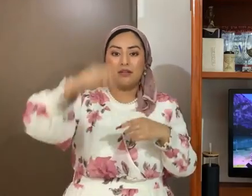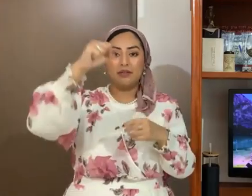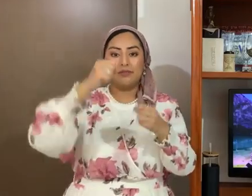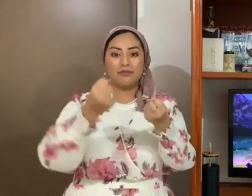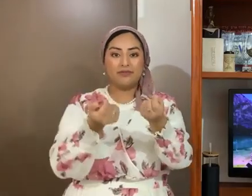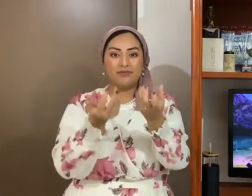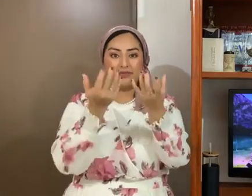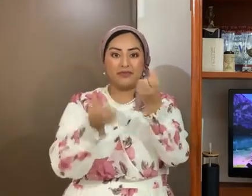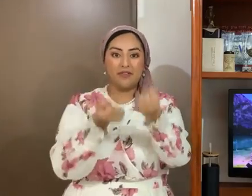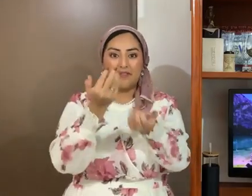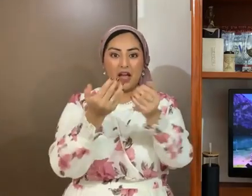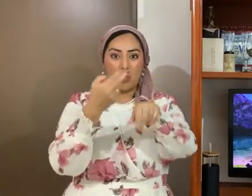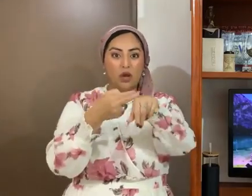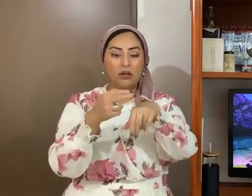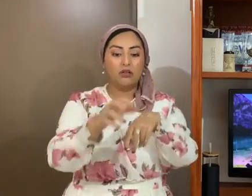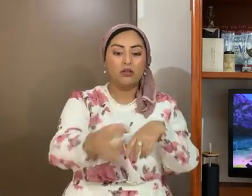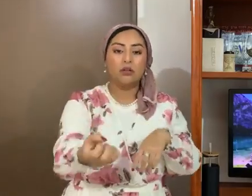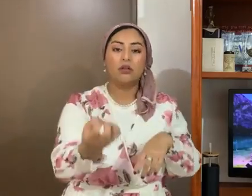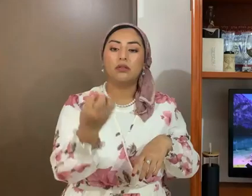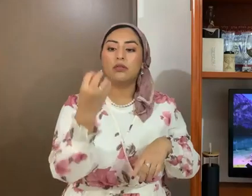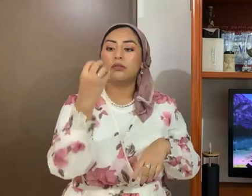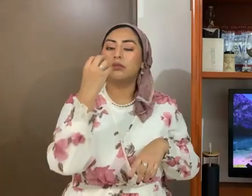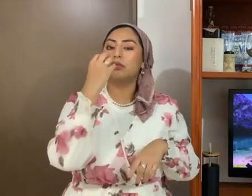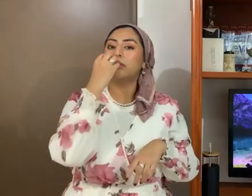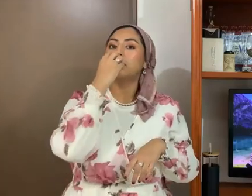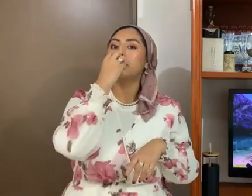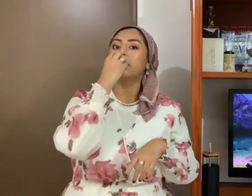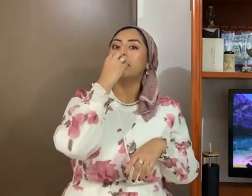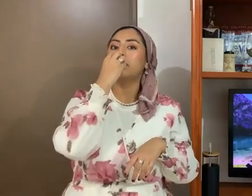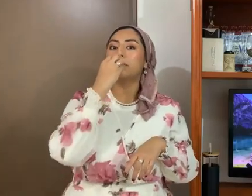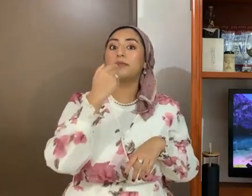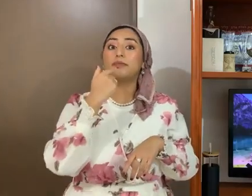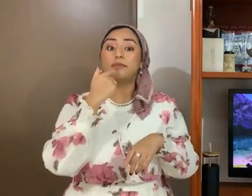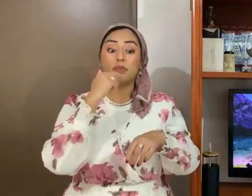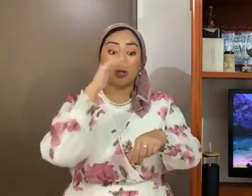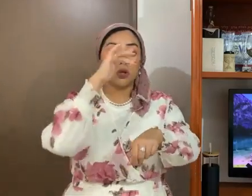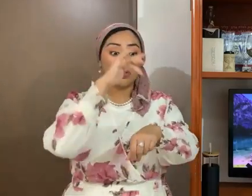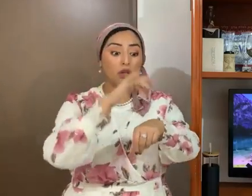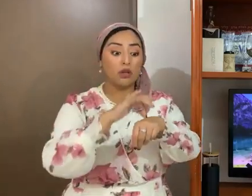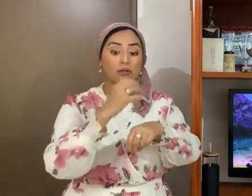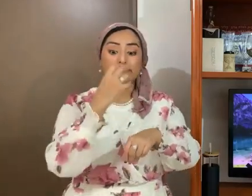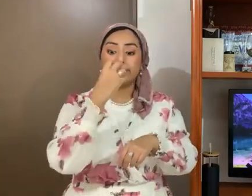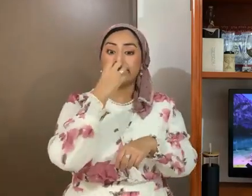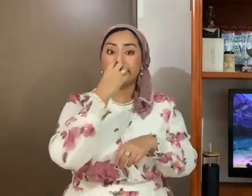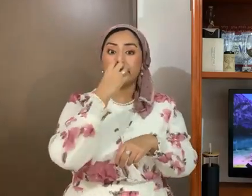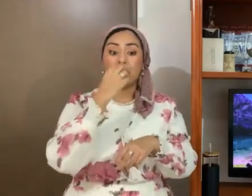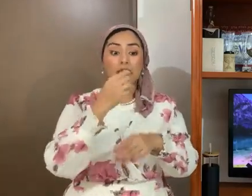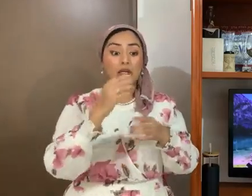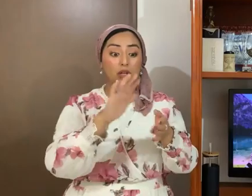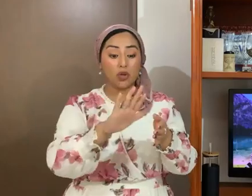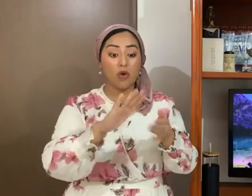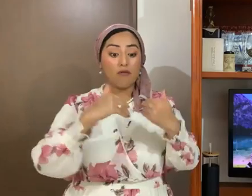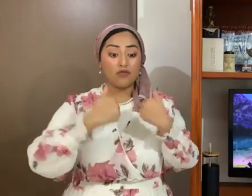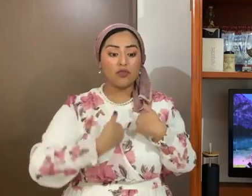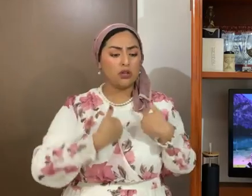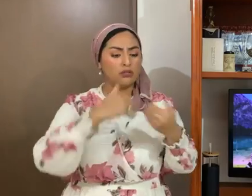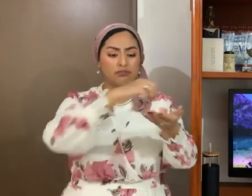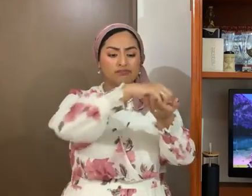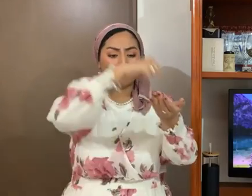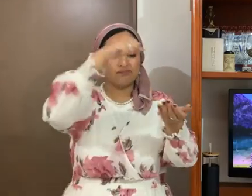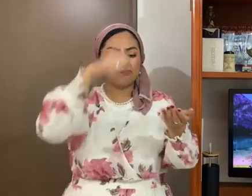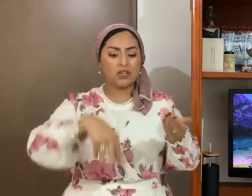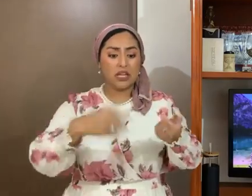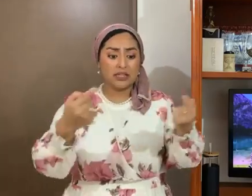del altar con unas tenazas, y tocando con él sobre mi boca dijo, he aquí que esto tocó tus labios, y es quitada tu culpa y limpio tu